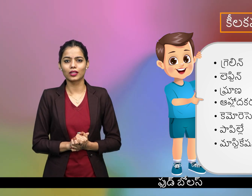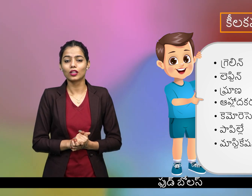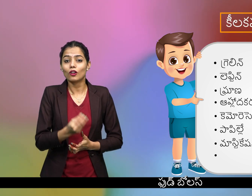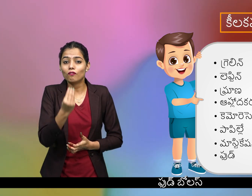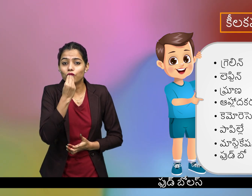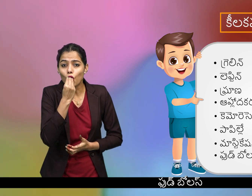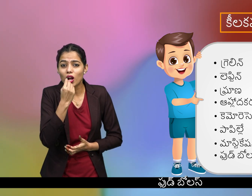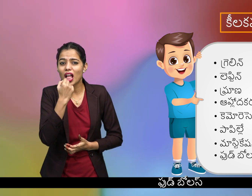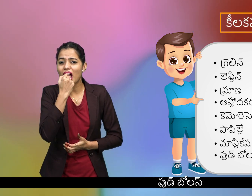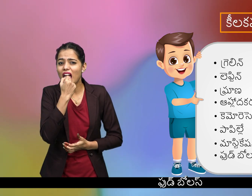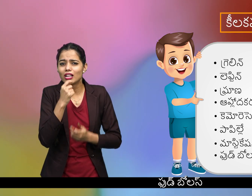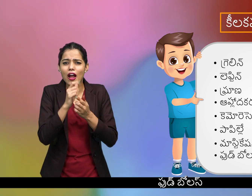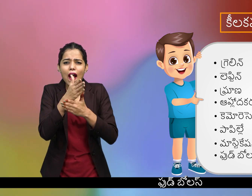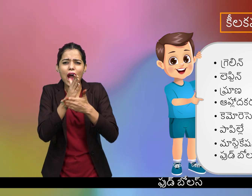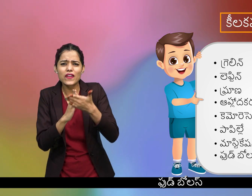ఫుడ్ బోలస్,